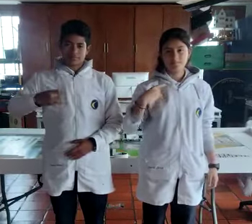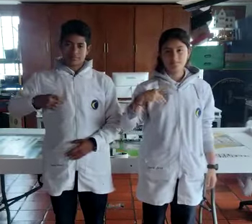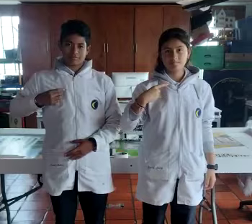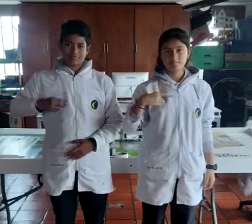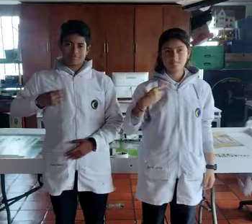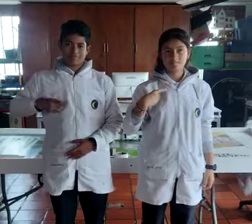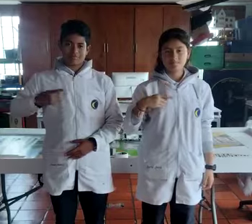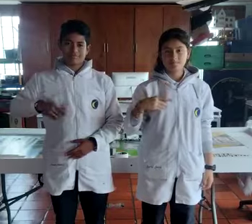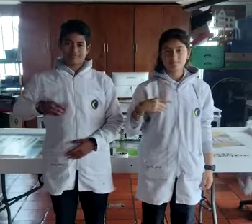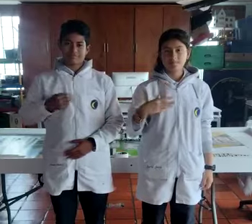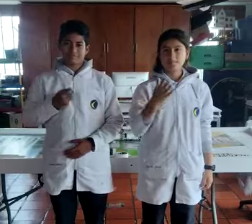Almuerzo.